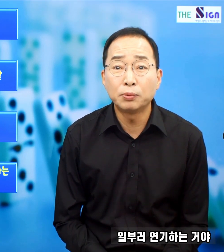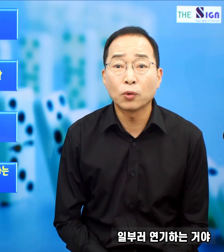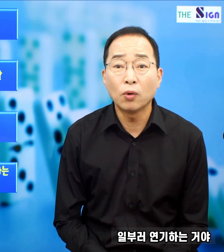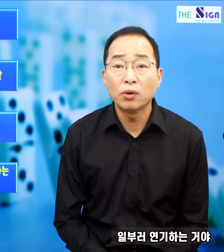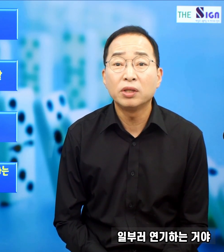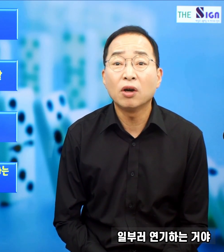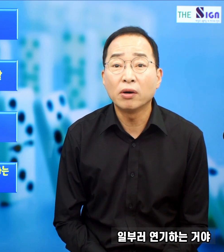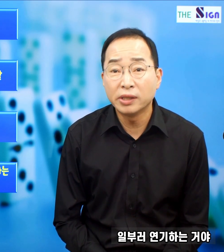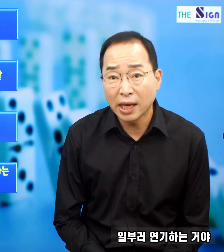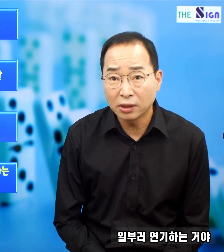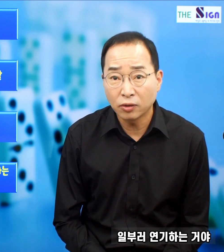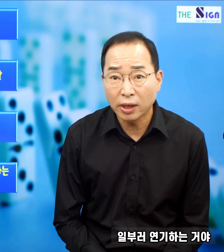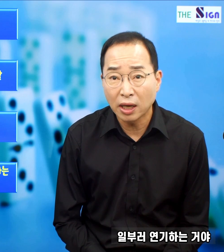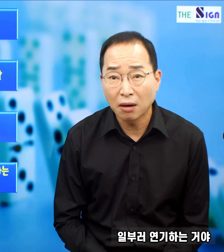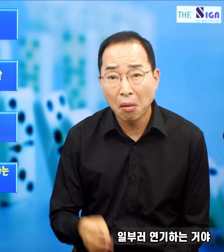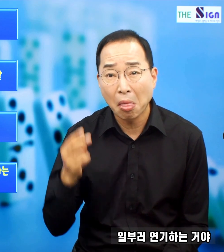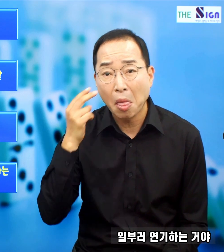일부러 연기하는 거야.